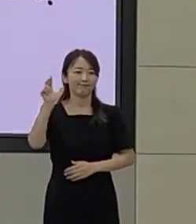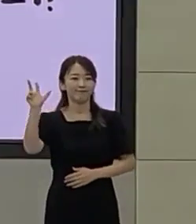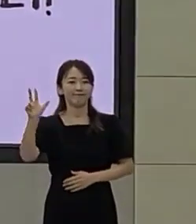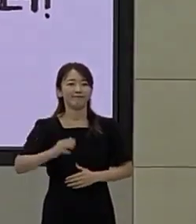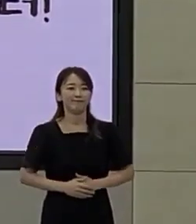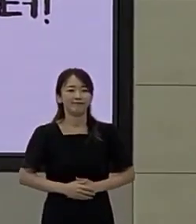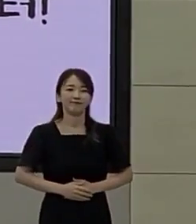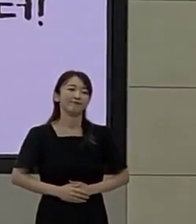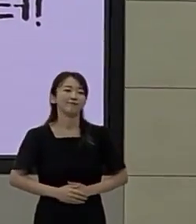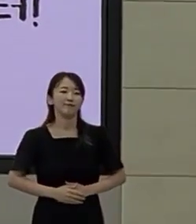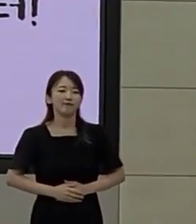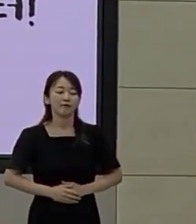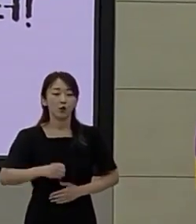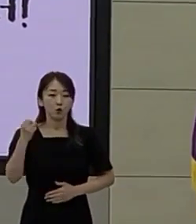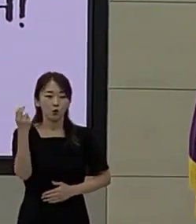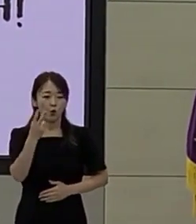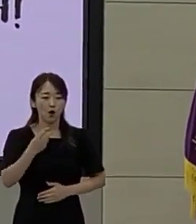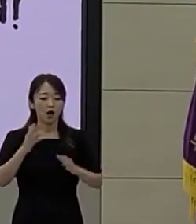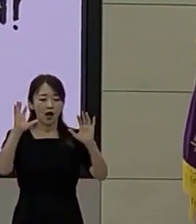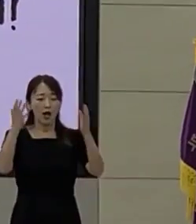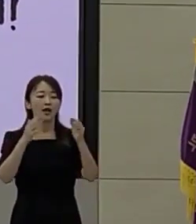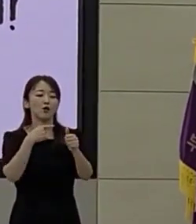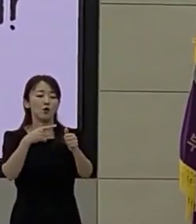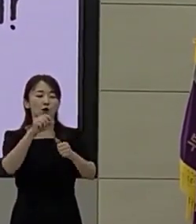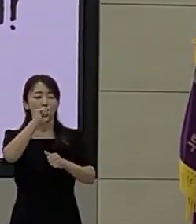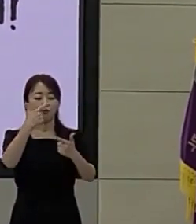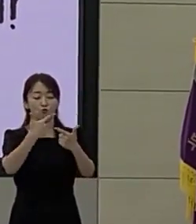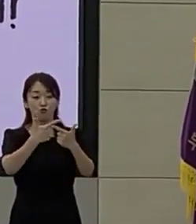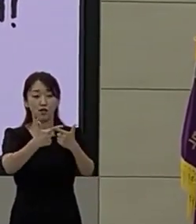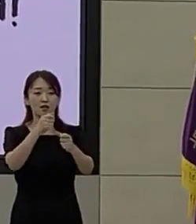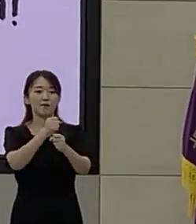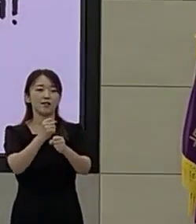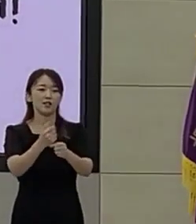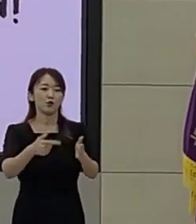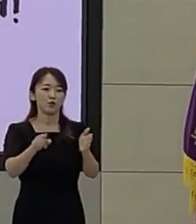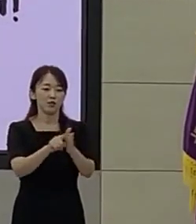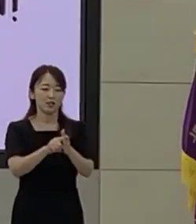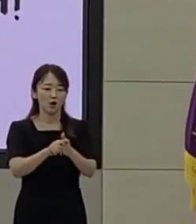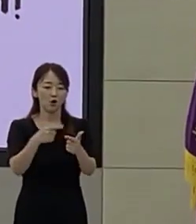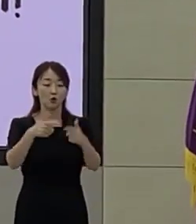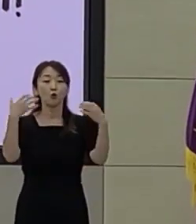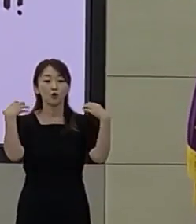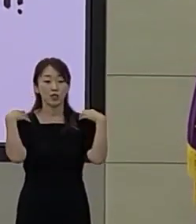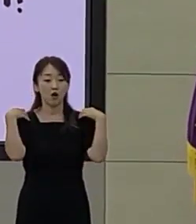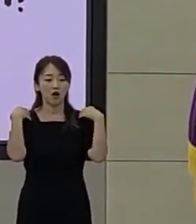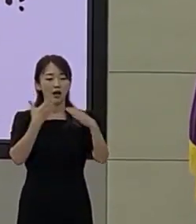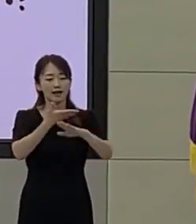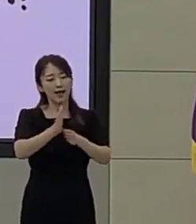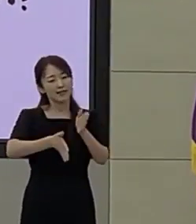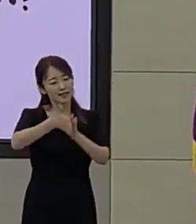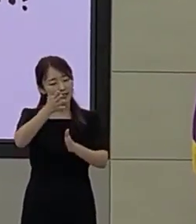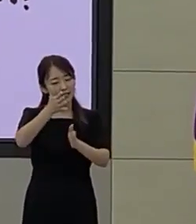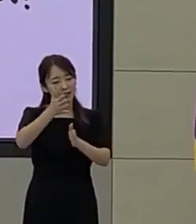나가겠습니다. 또한 아이 교육하기 좋은 부산을 만들기 위해 우리 교육청은 타